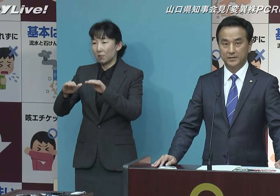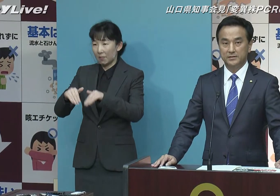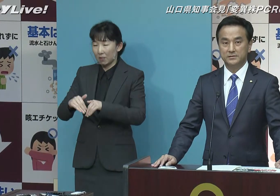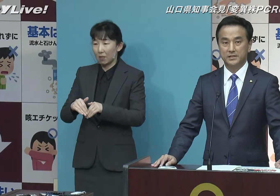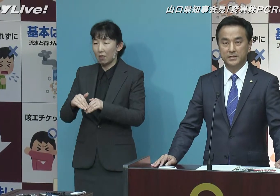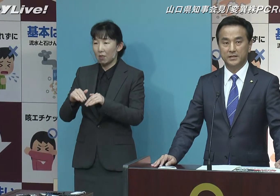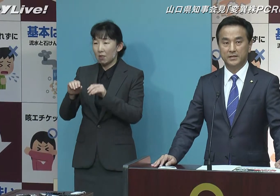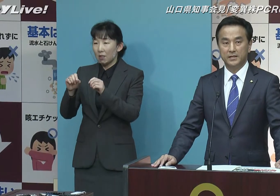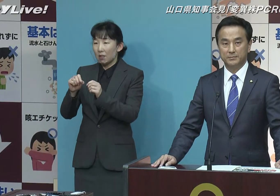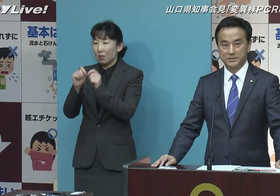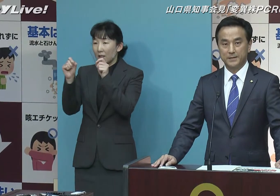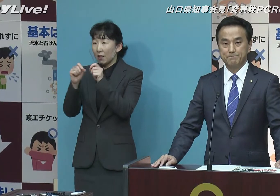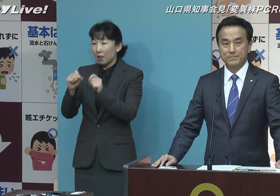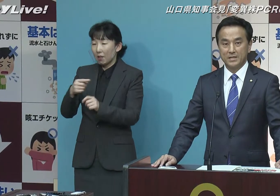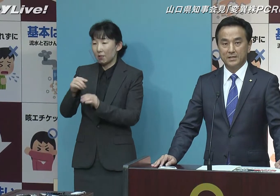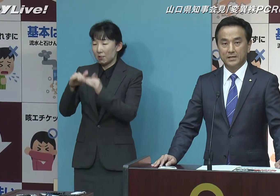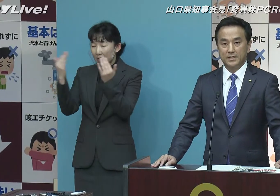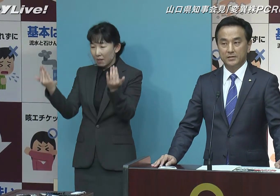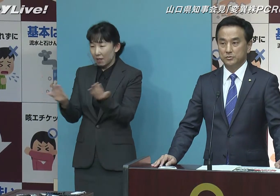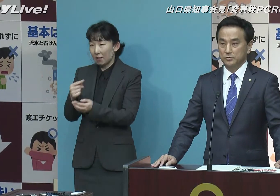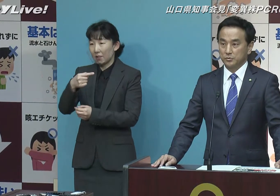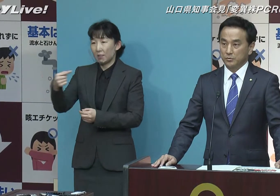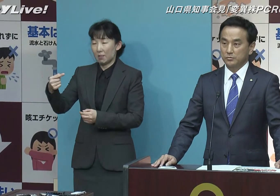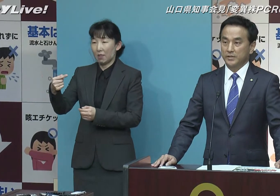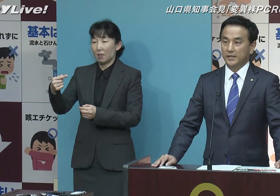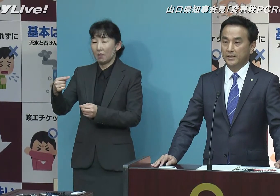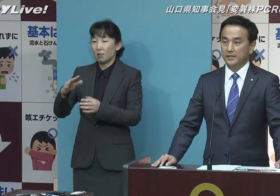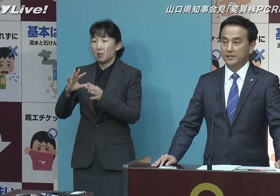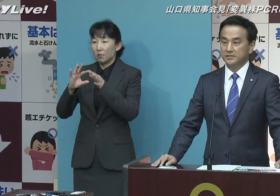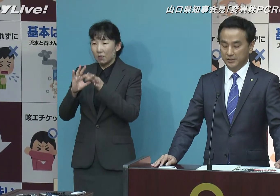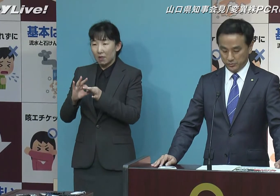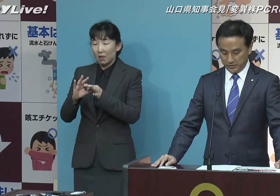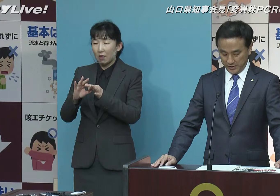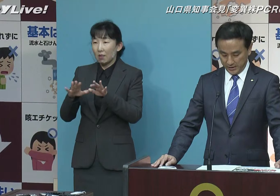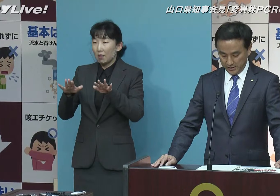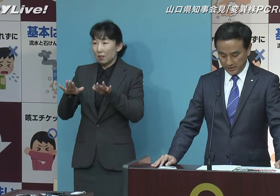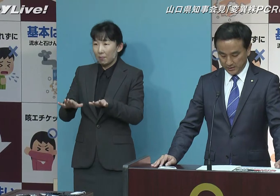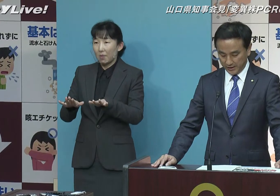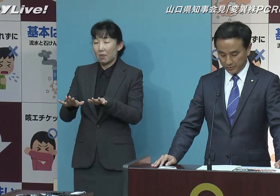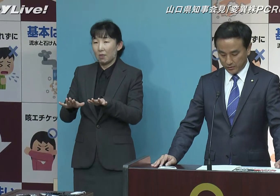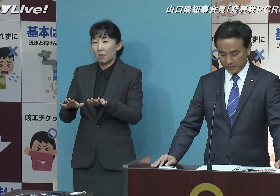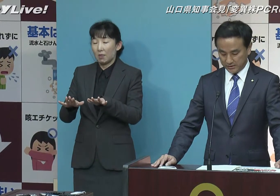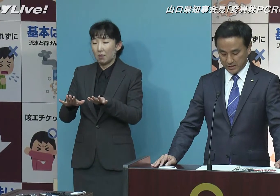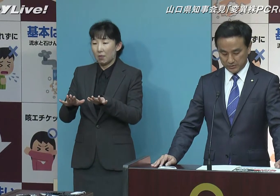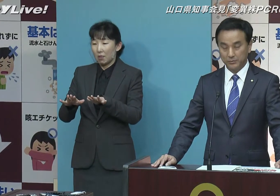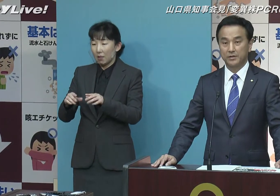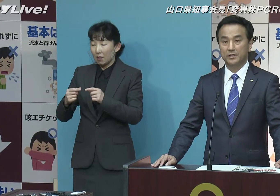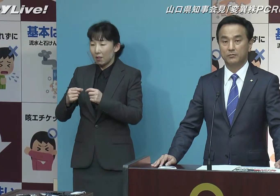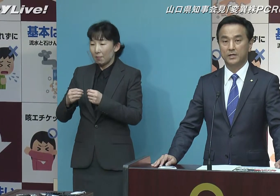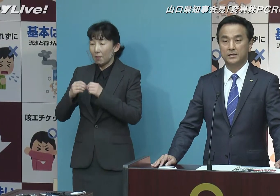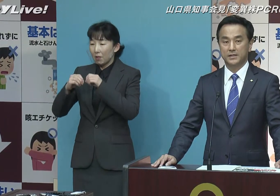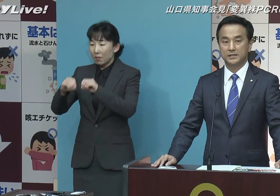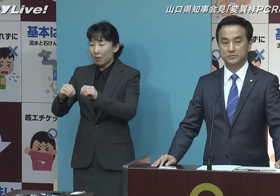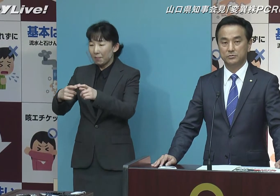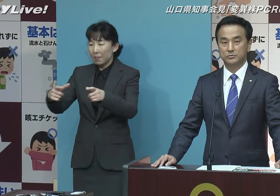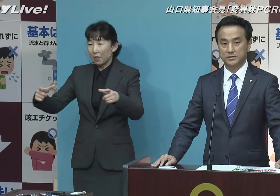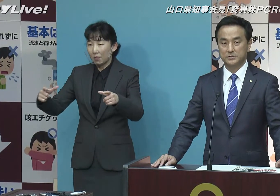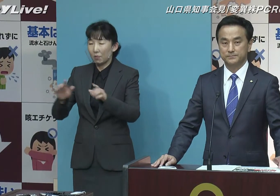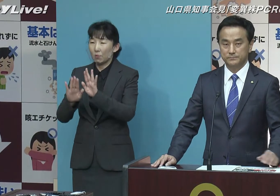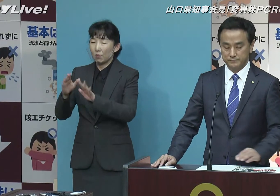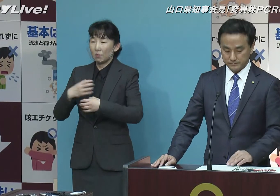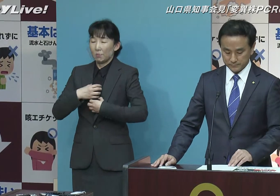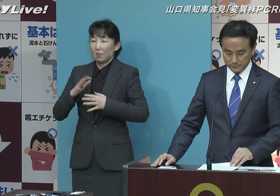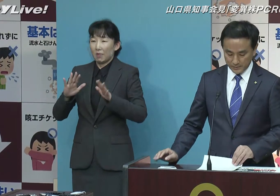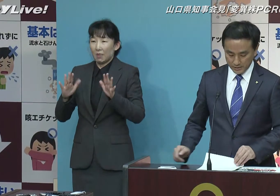て陰性でありました。そういったことで現時点においてタイへの感染拡大の懸念はない状況